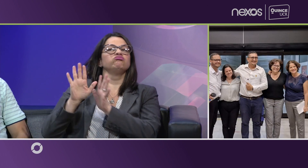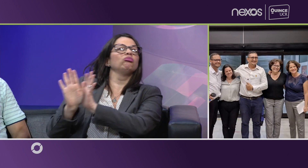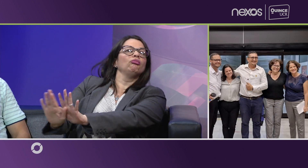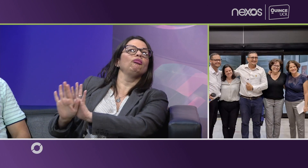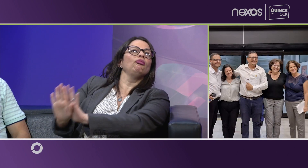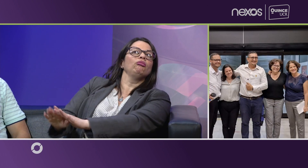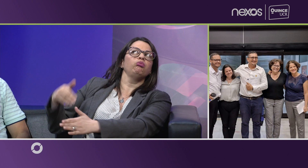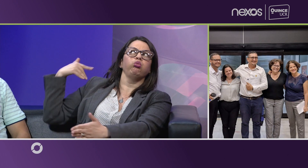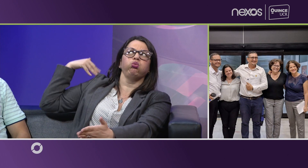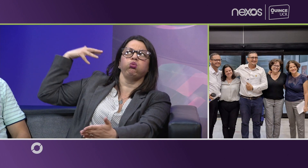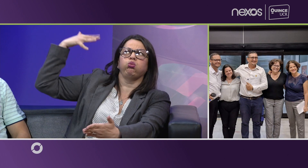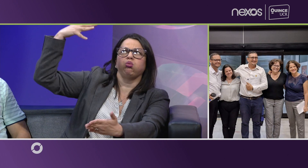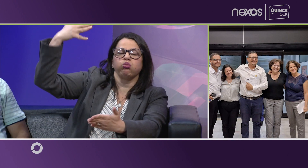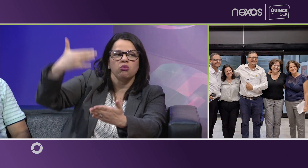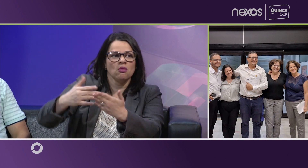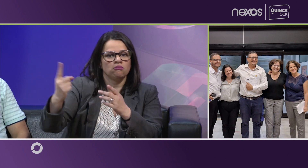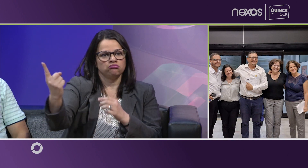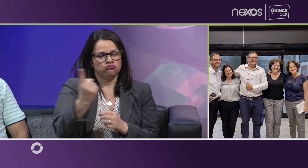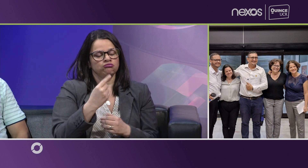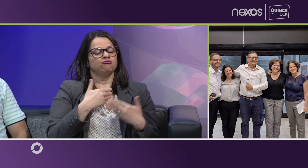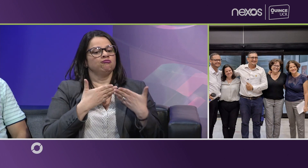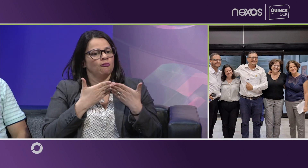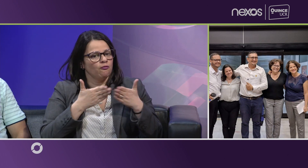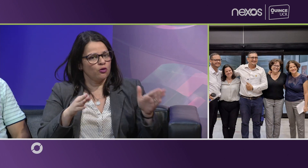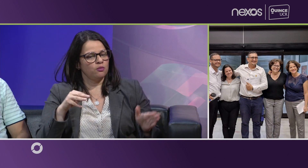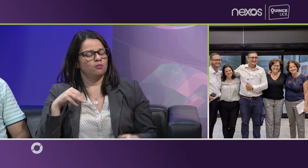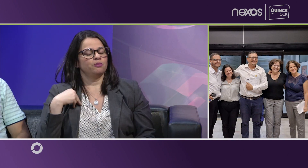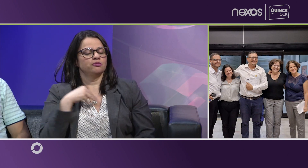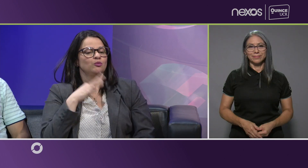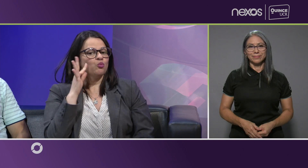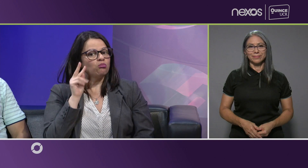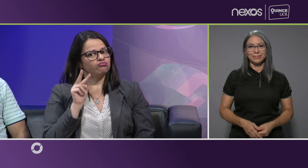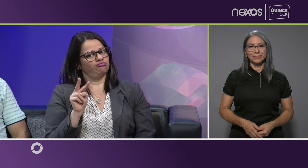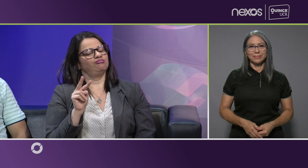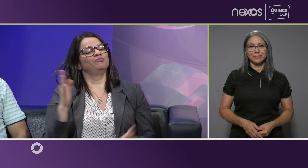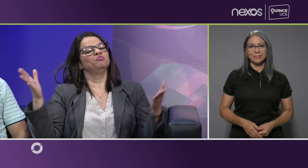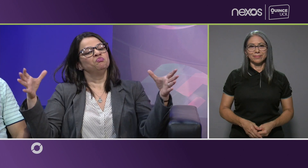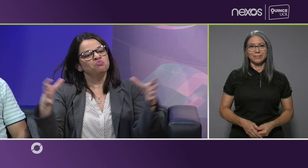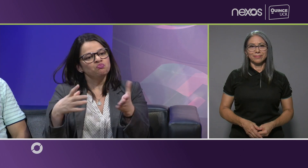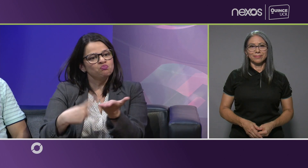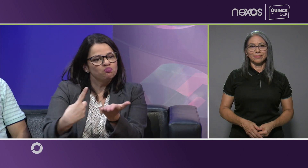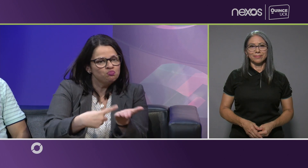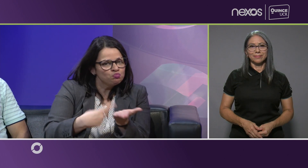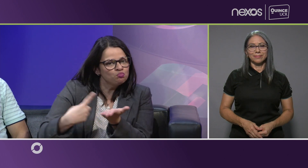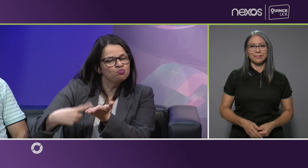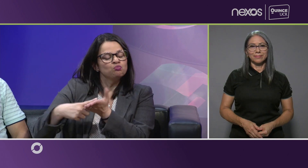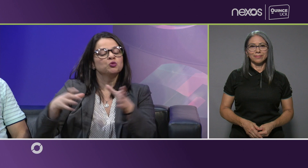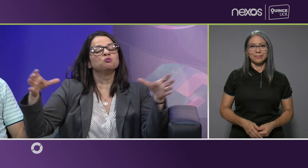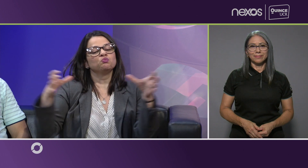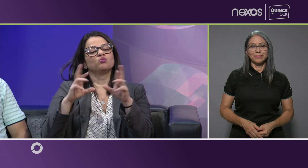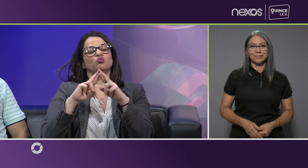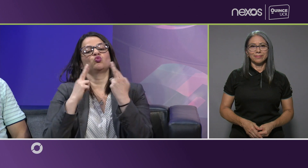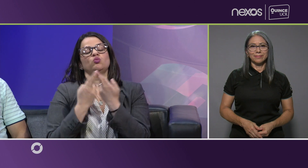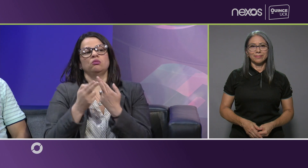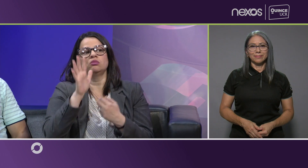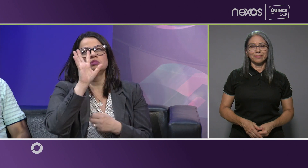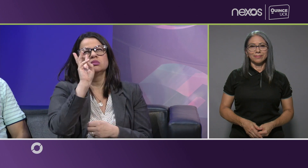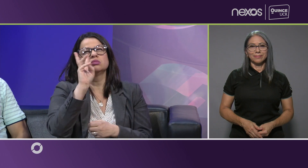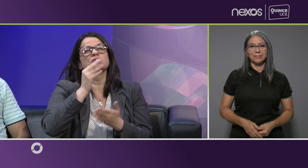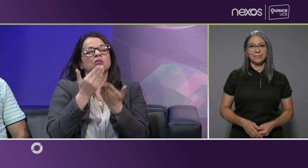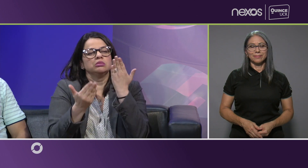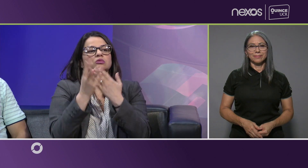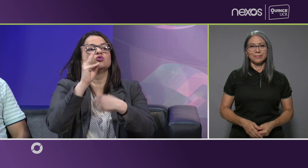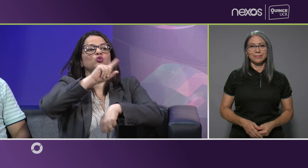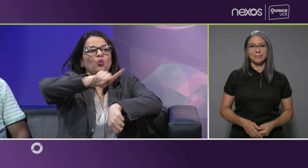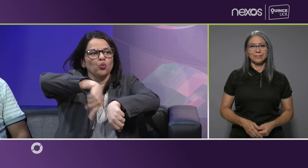primera vez en la historia que nos atendían a la comunidad sorda. Y Eso nunca había pasado. Ya empezamos a